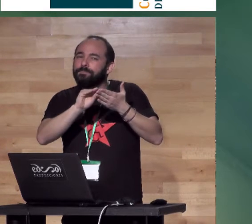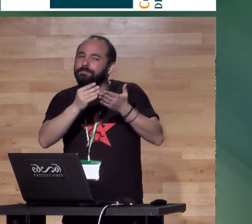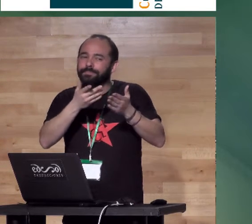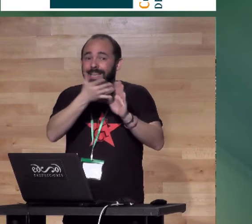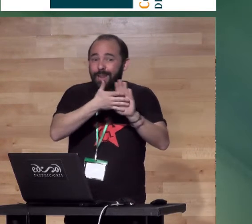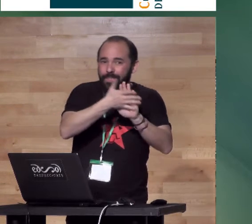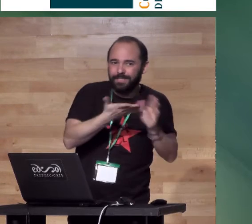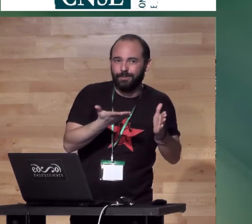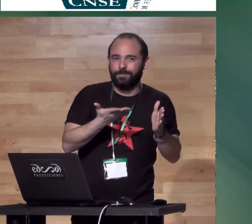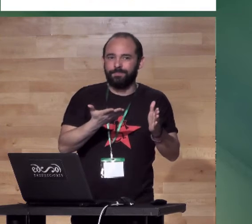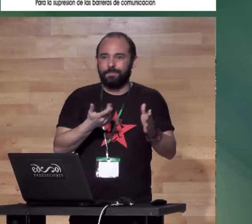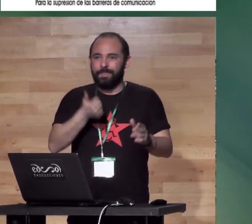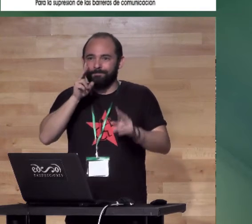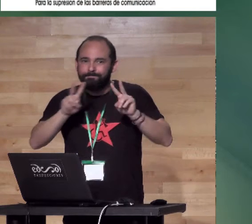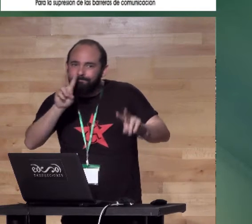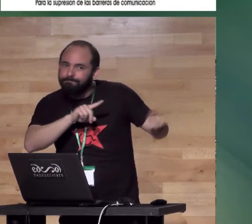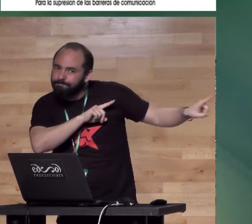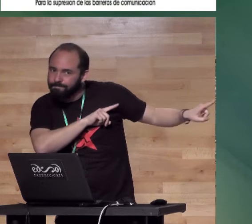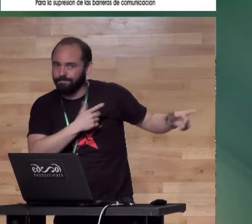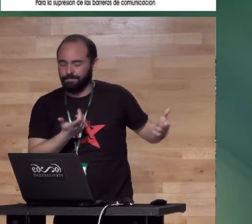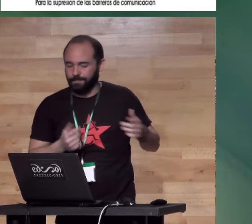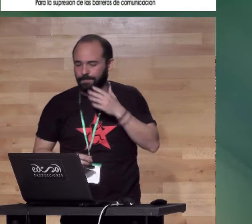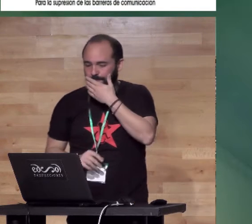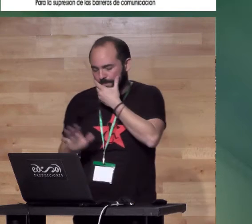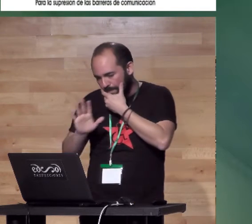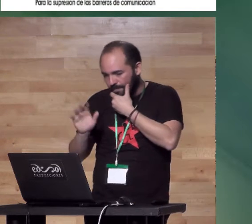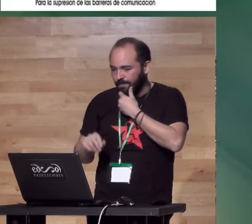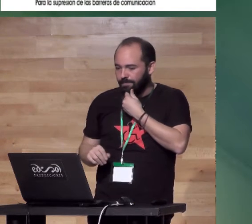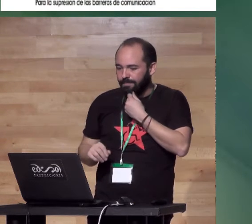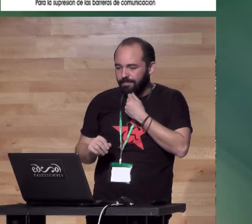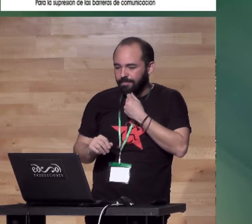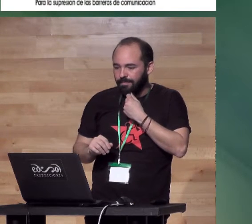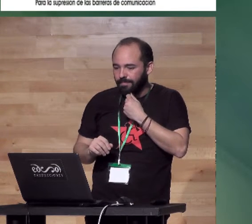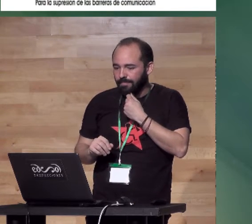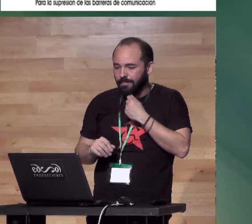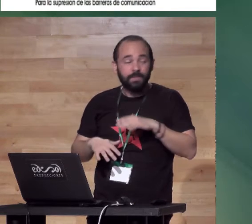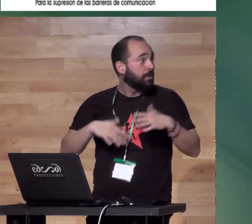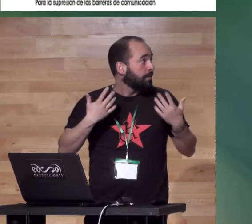También puede ser que el guión en lengua de signos, ¿ves?, va en este sentido, más visual.